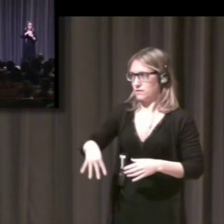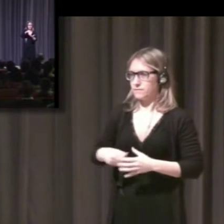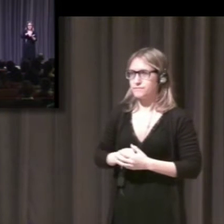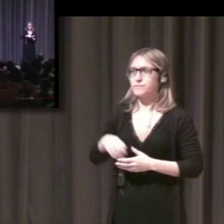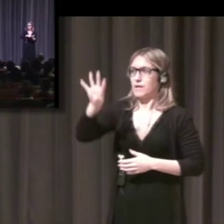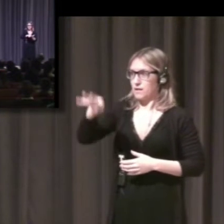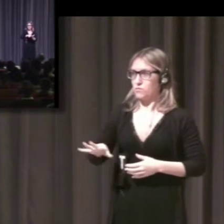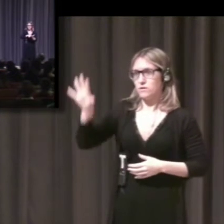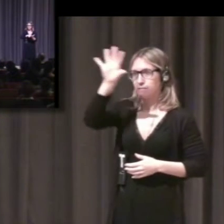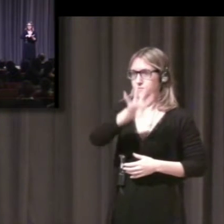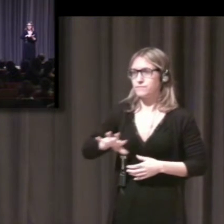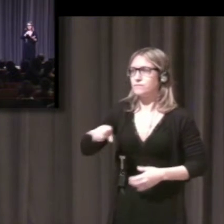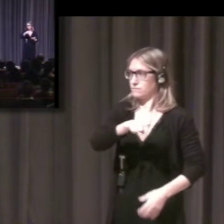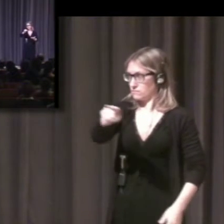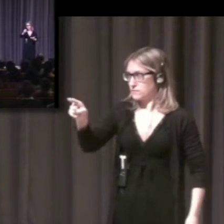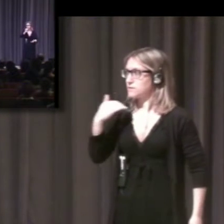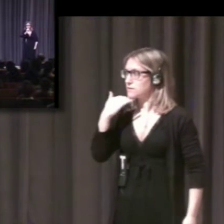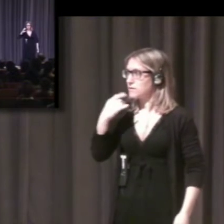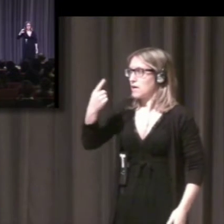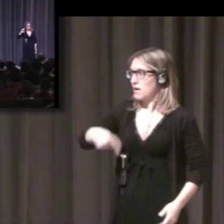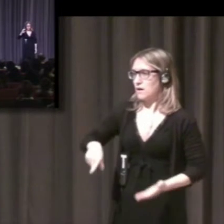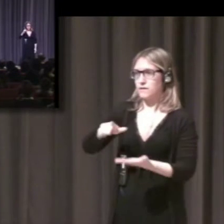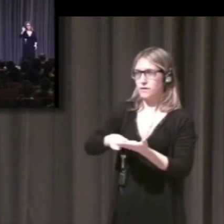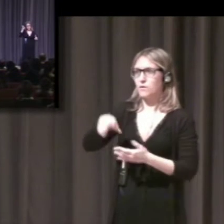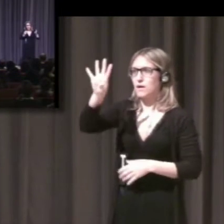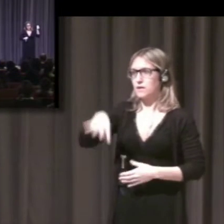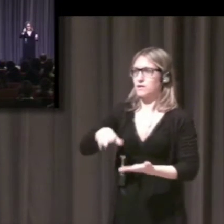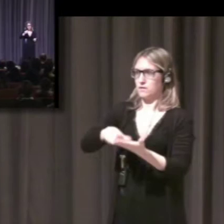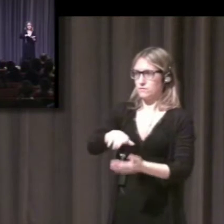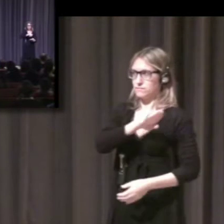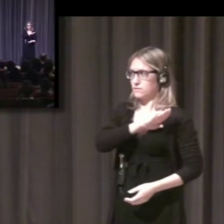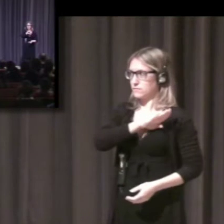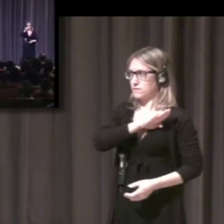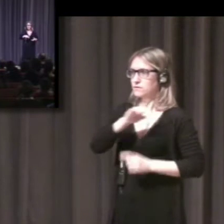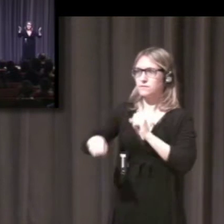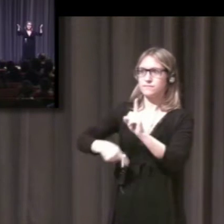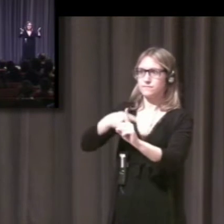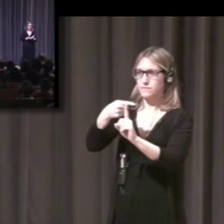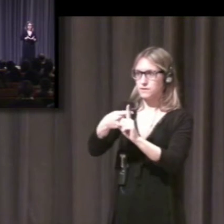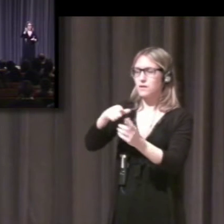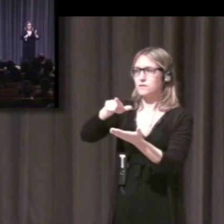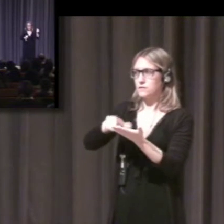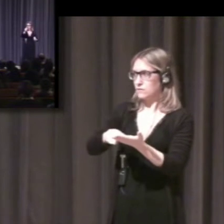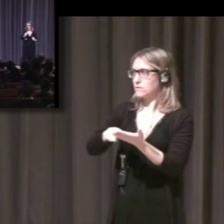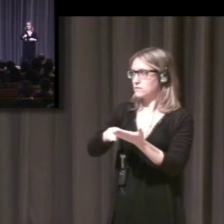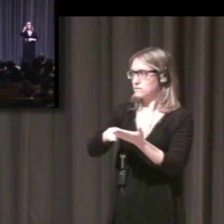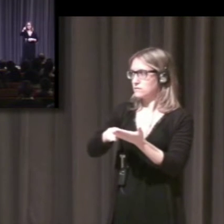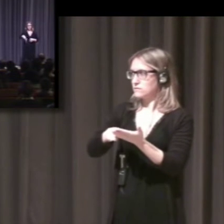variant de l'occità aranès com a llengua pròpia de la vall d'Aran i també